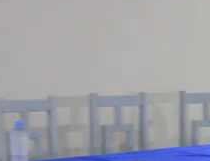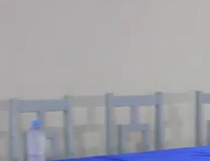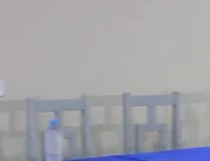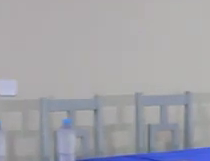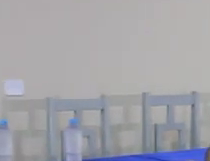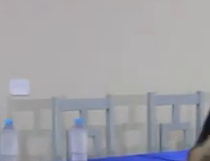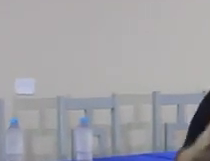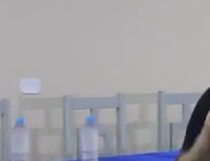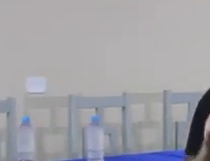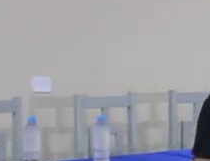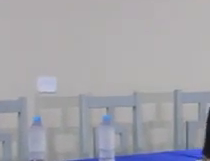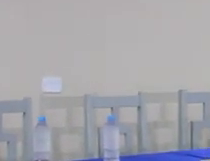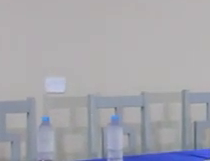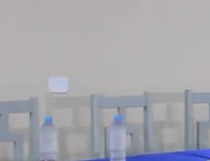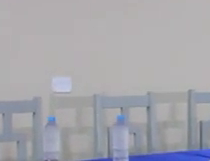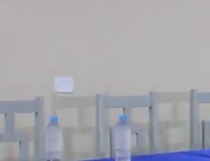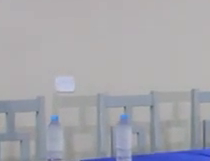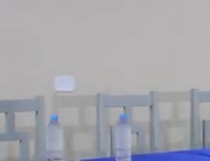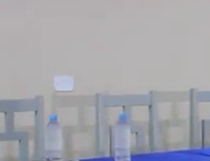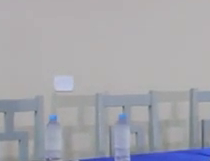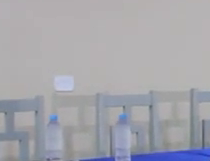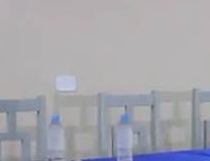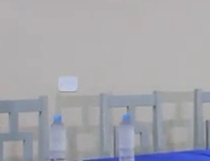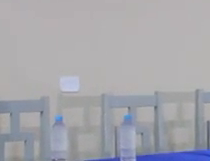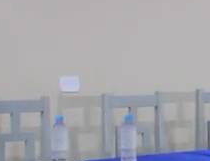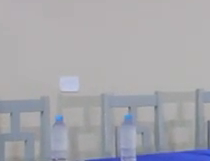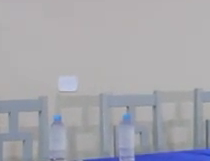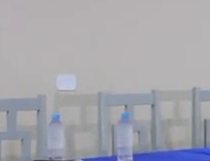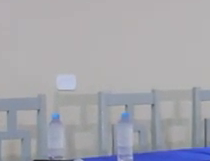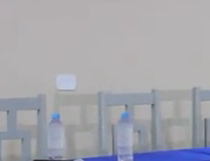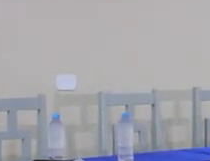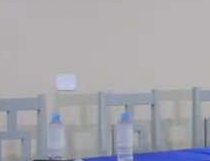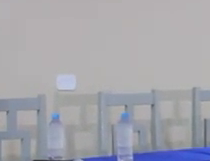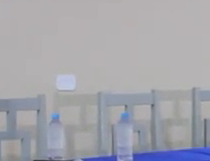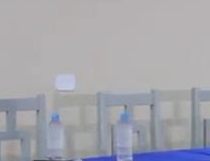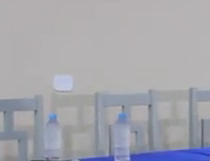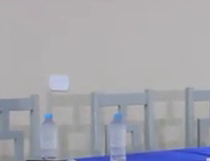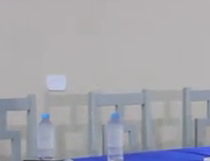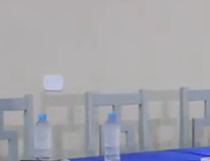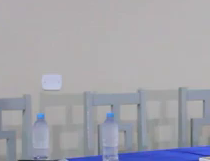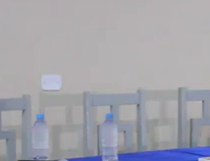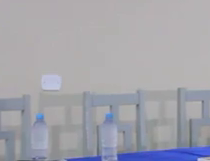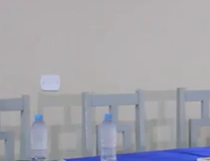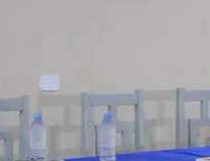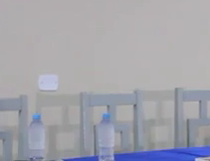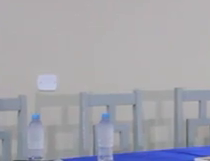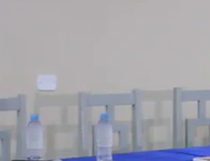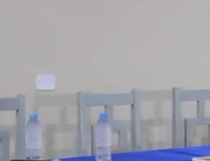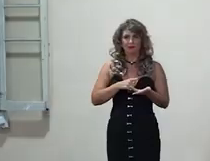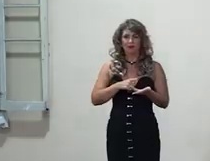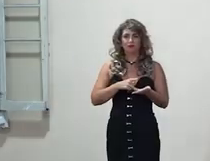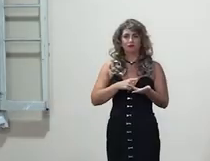Então, a diferença é que aqui há uma fonte de renda.